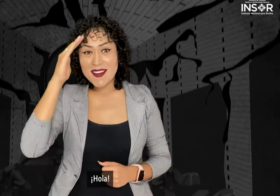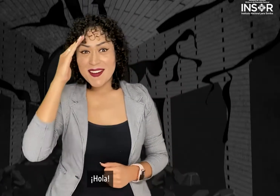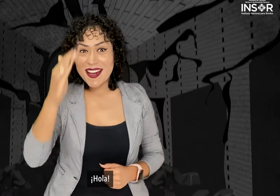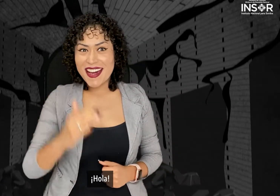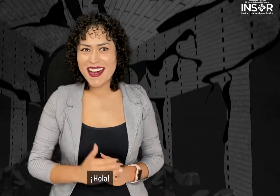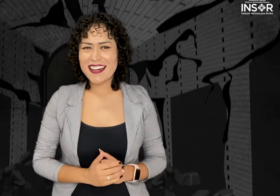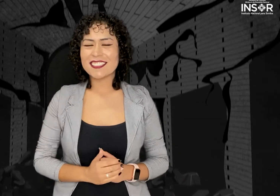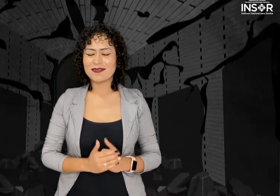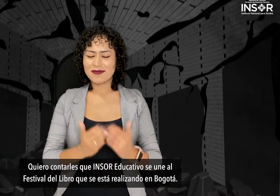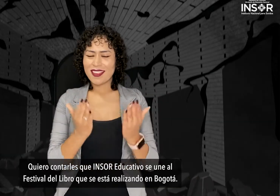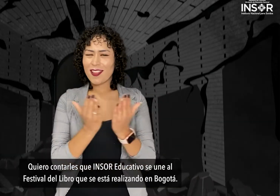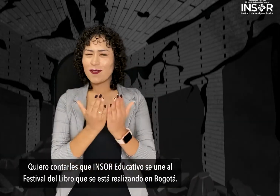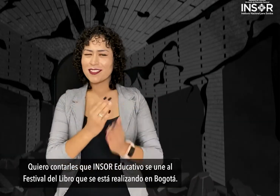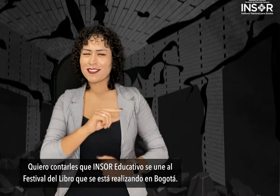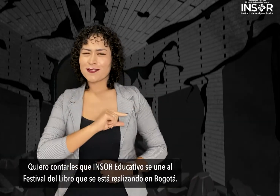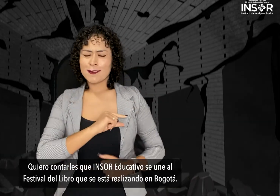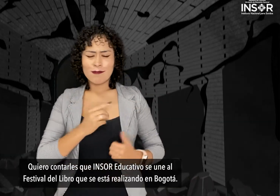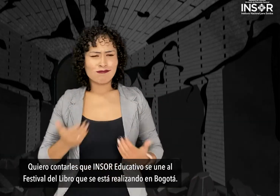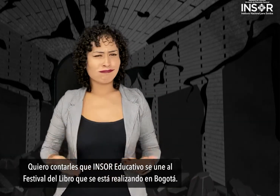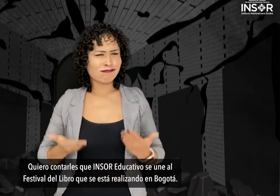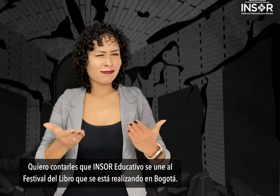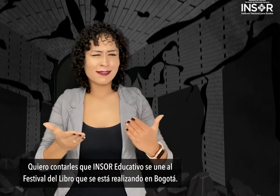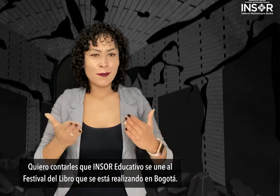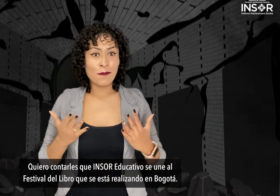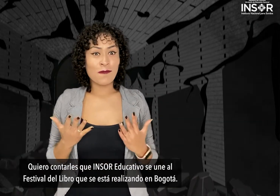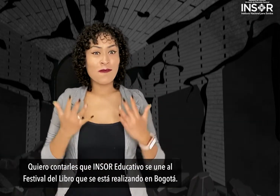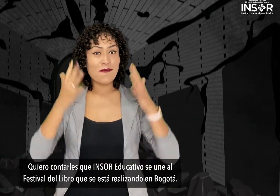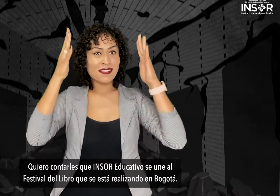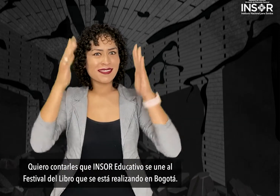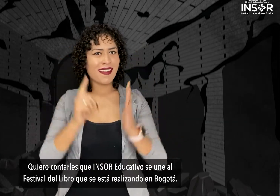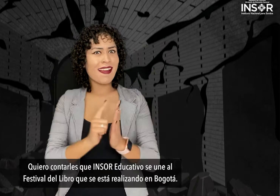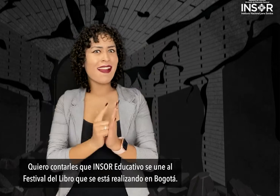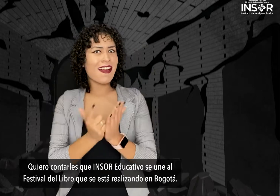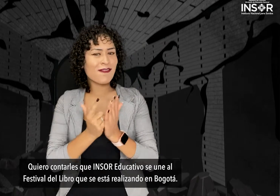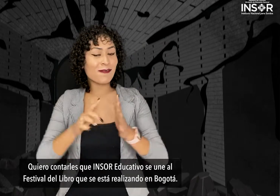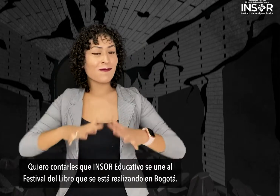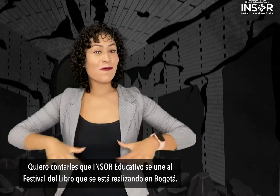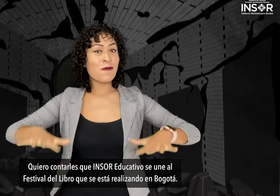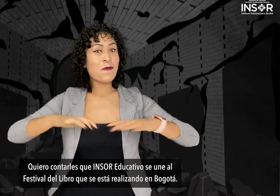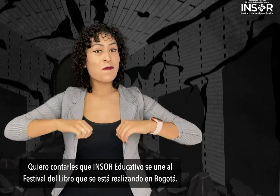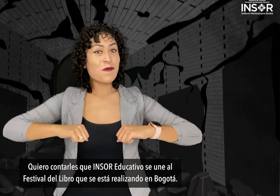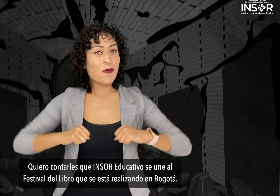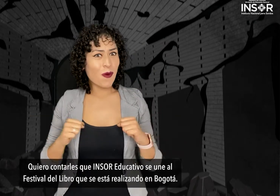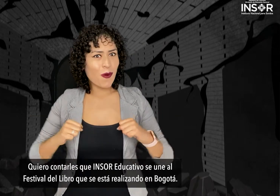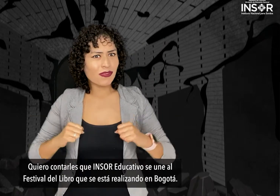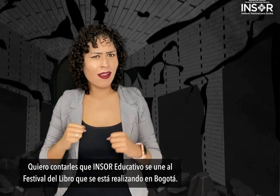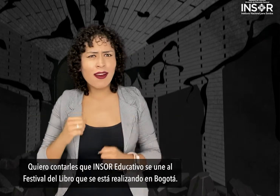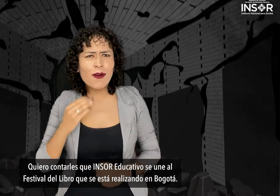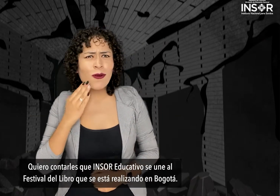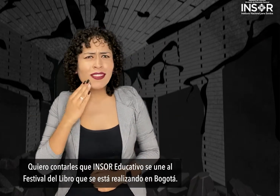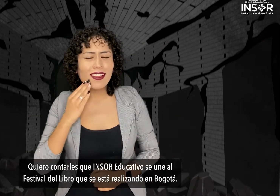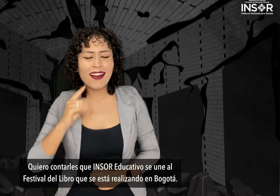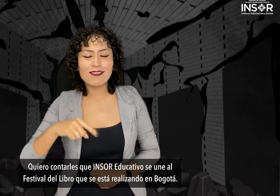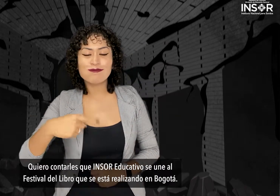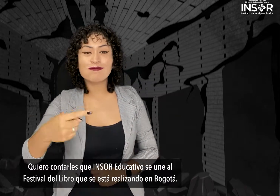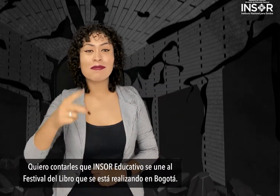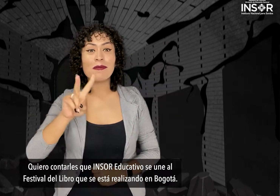¡Hola! Quiero contarles que Insor Educativo se une al Festival del Libro, que se está realizando en